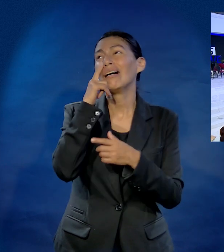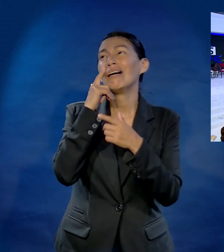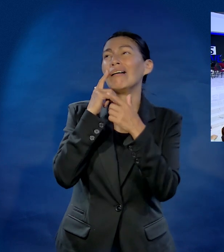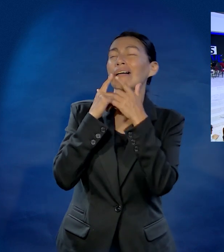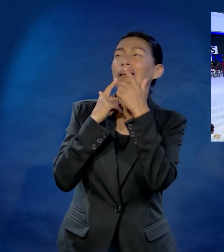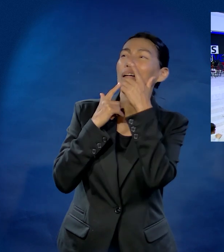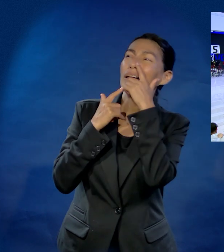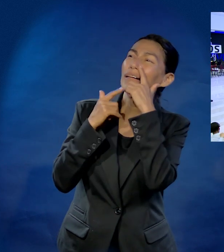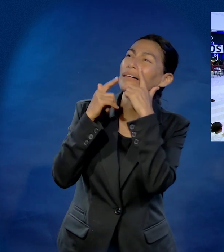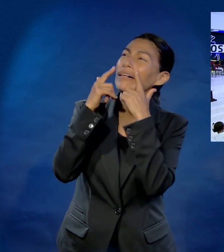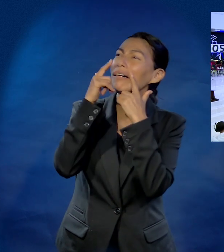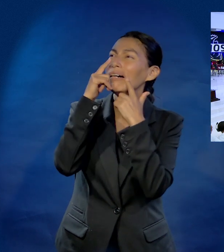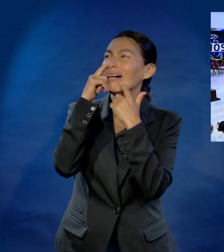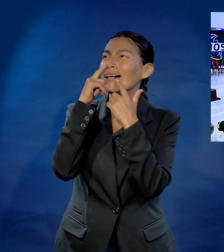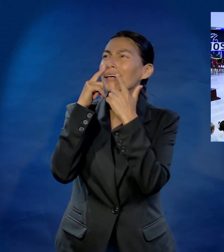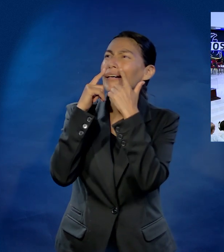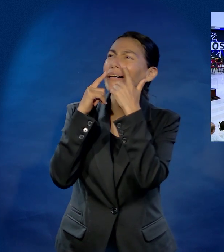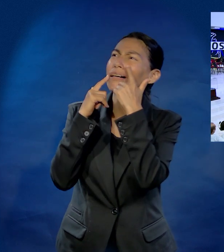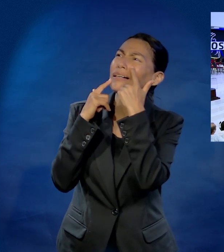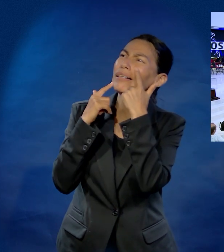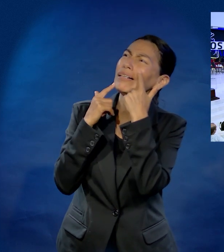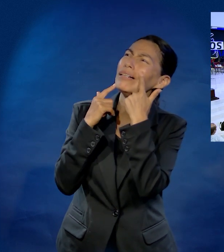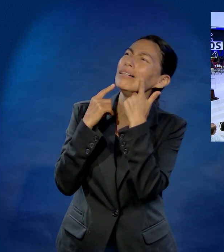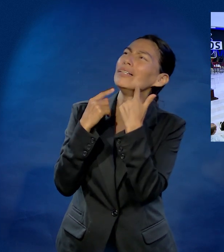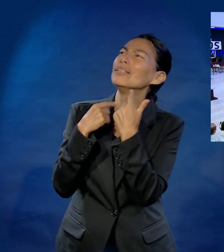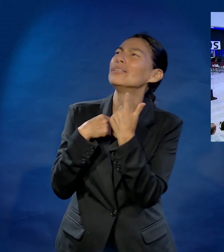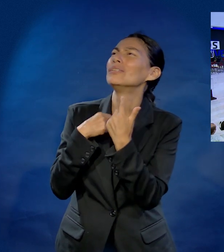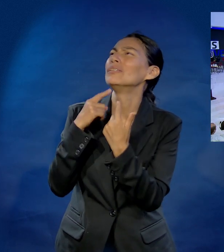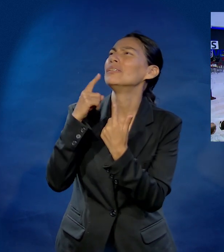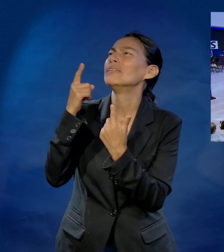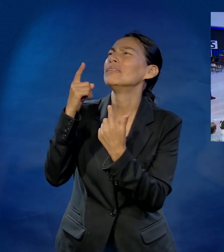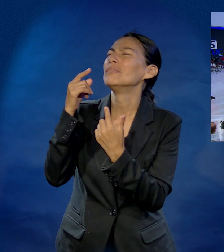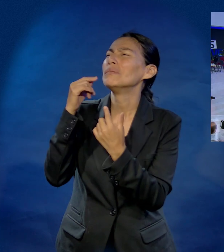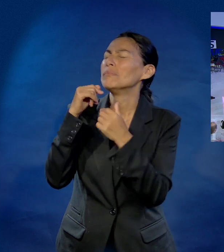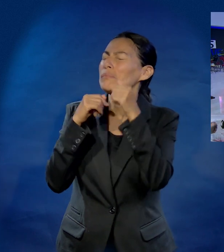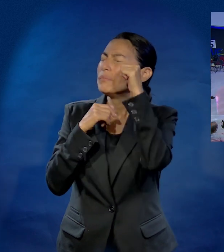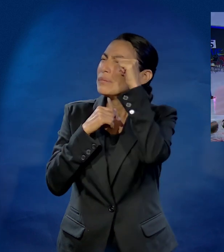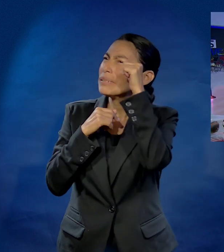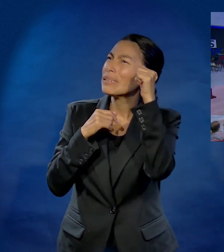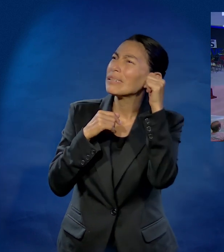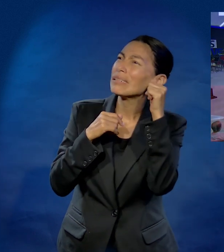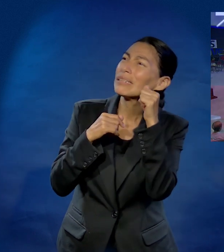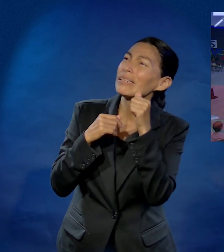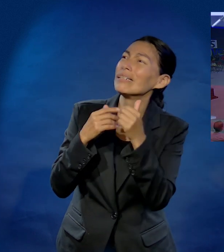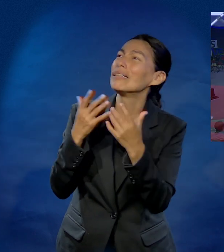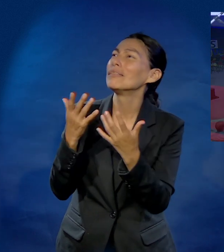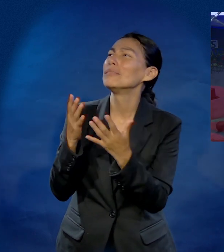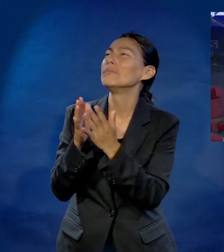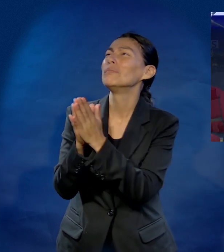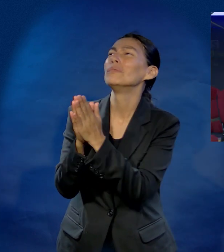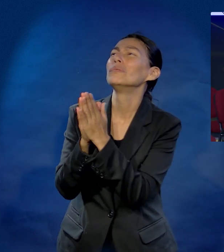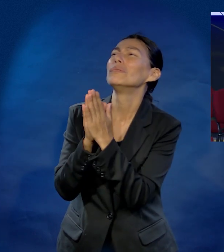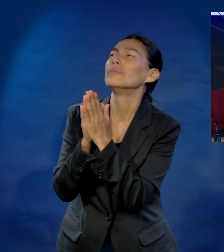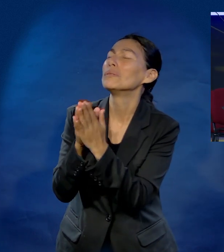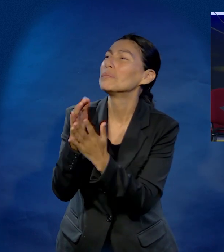Ya derrotado lloró como un niño las notas que Dios escuchó.